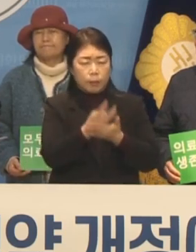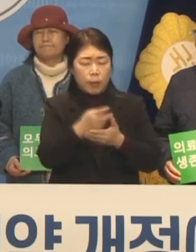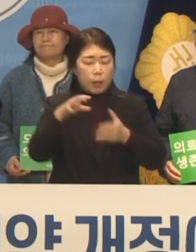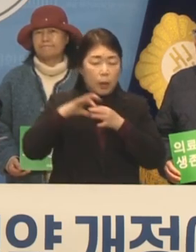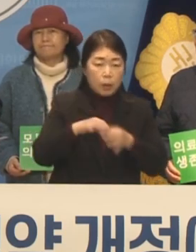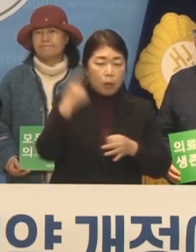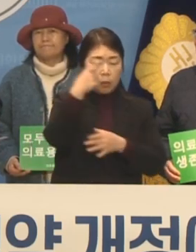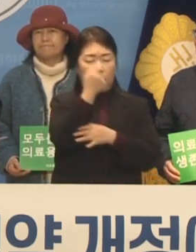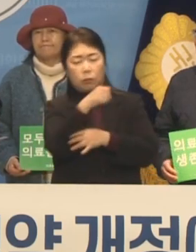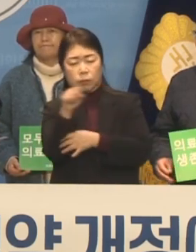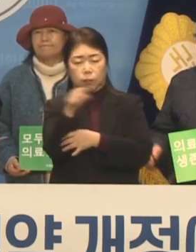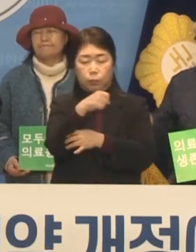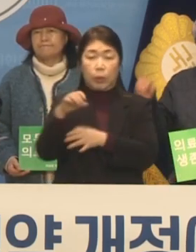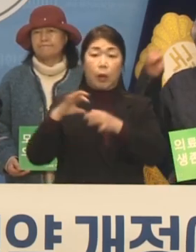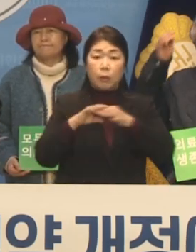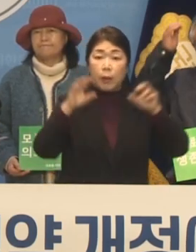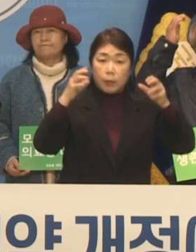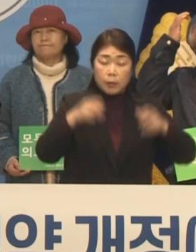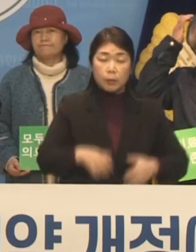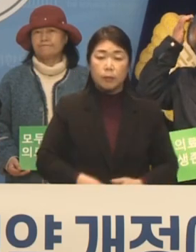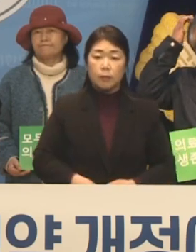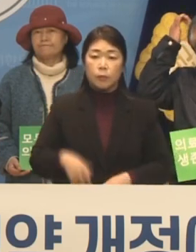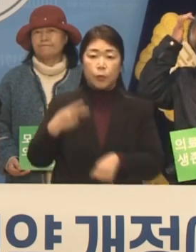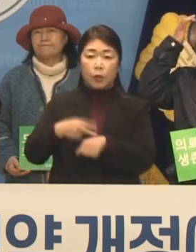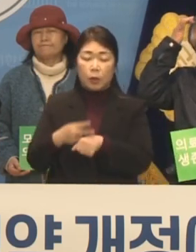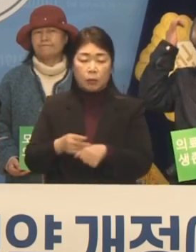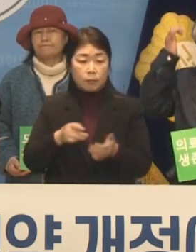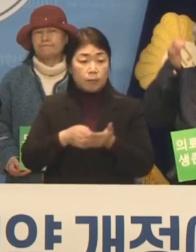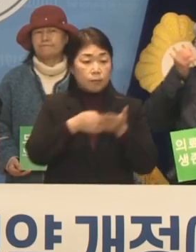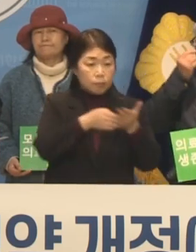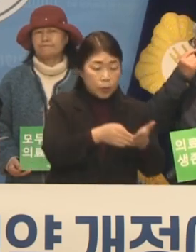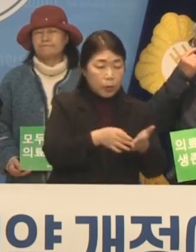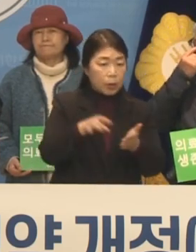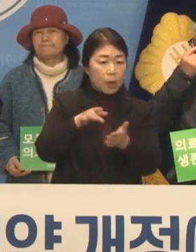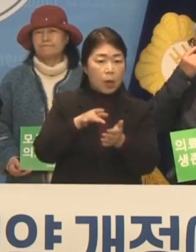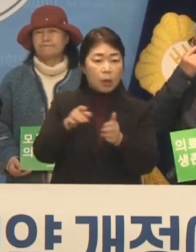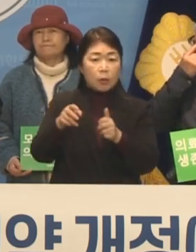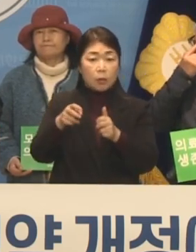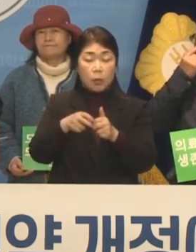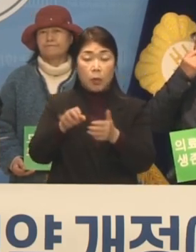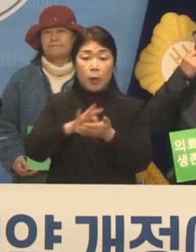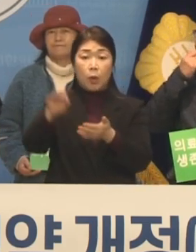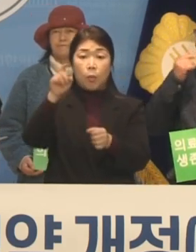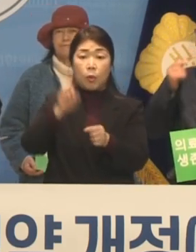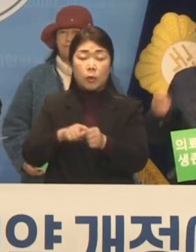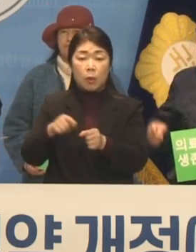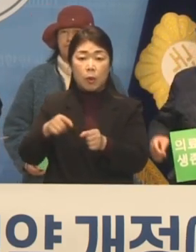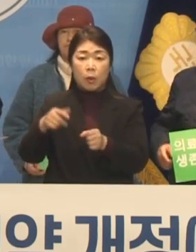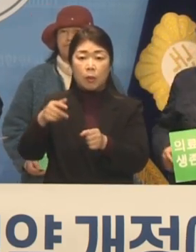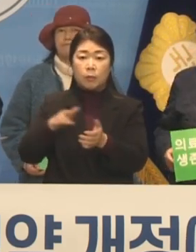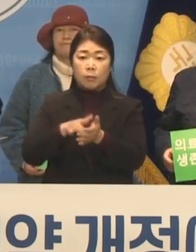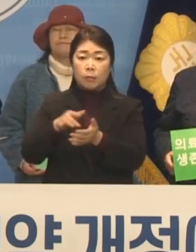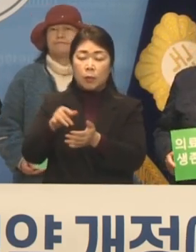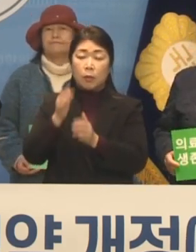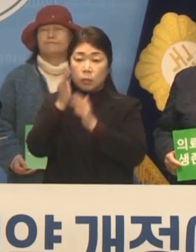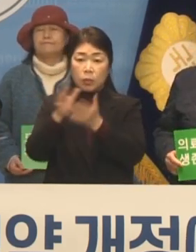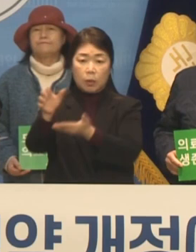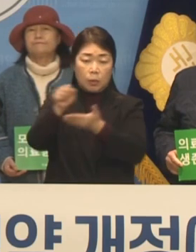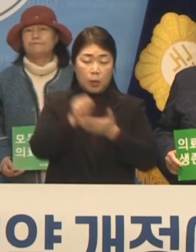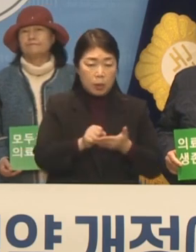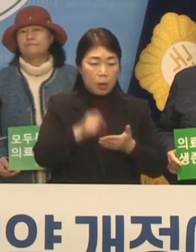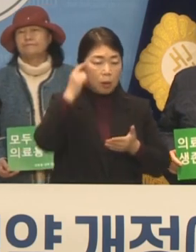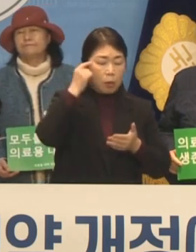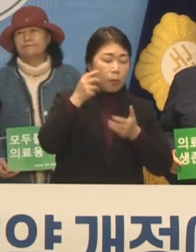못하던 아이들이 선생님의 제안으로 들여온 의료용 대마로 인해 뇌파가 안정되고 발작이